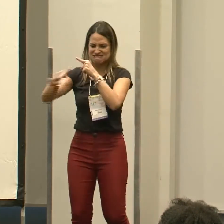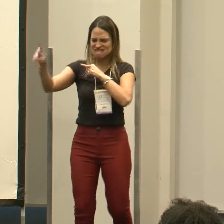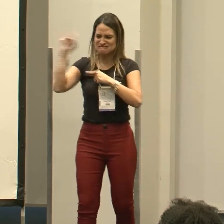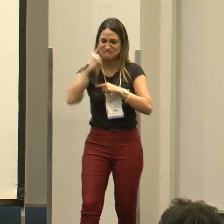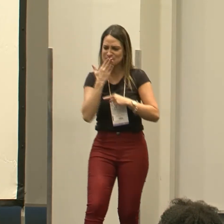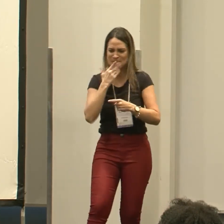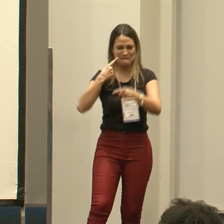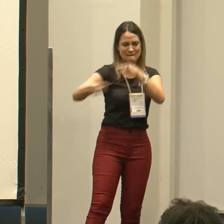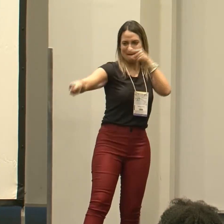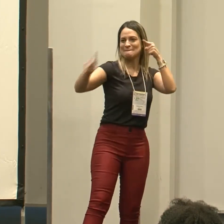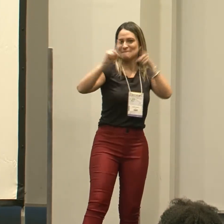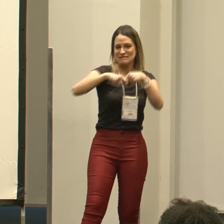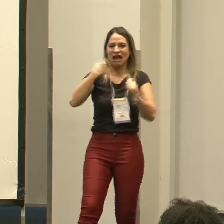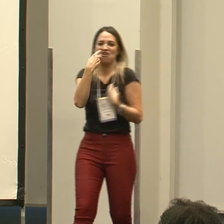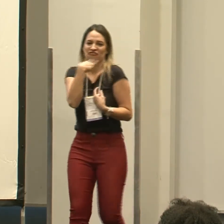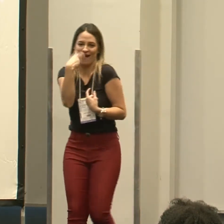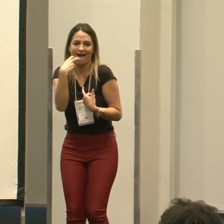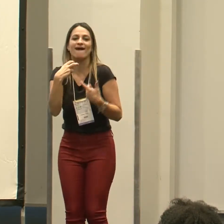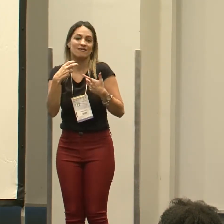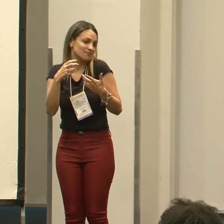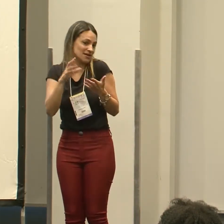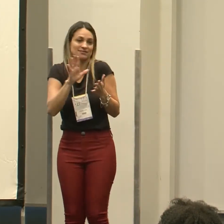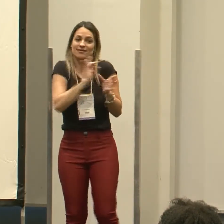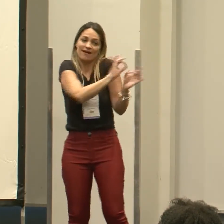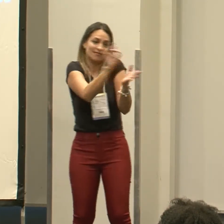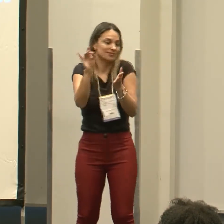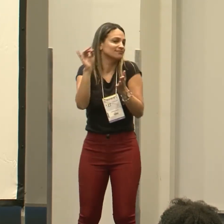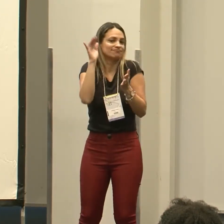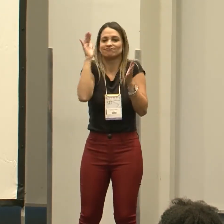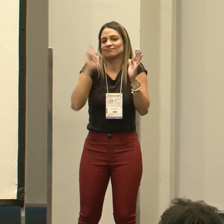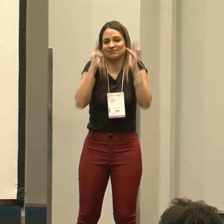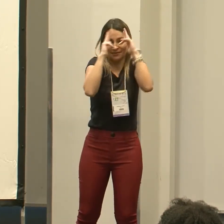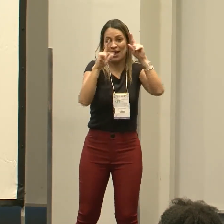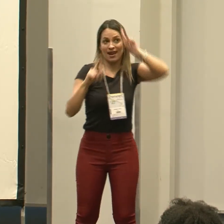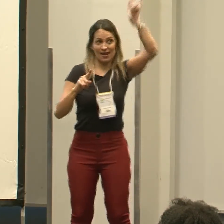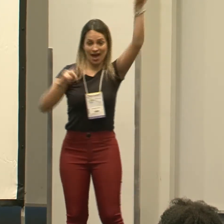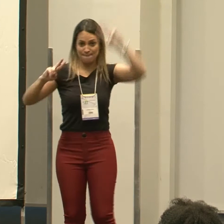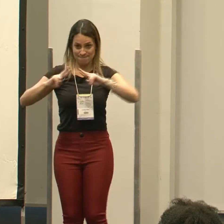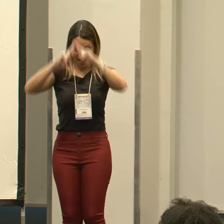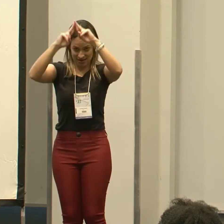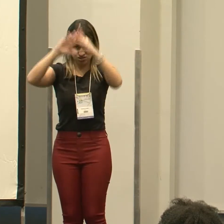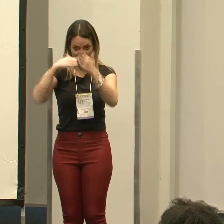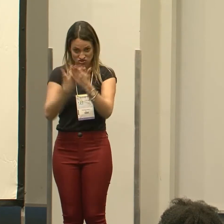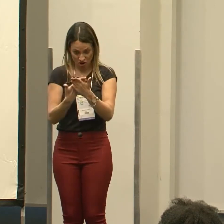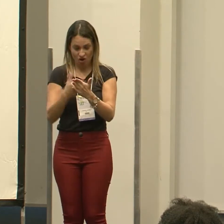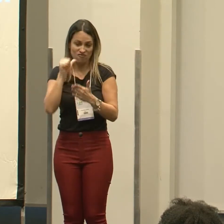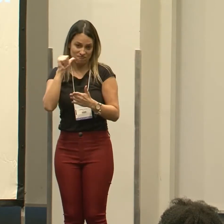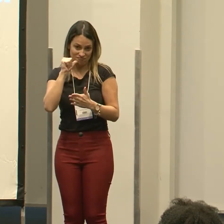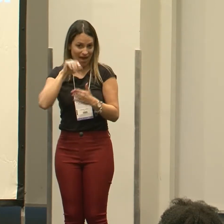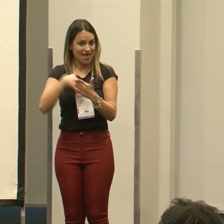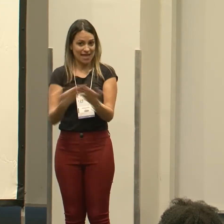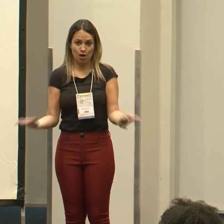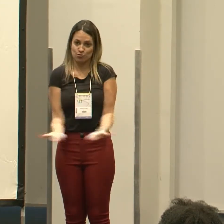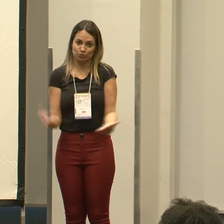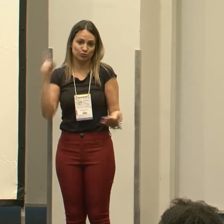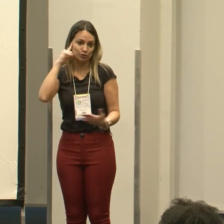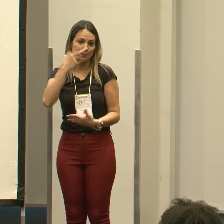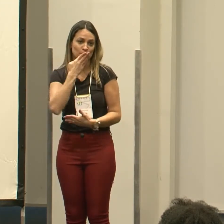respeitar. Você não pode dizer que discorda, que com grosseria, nada disso. Você pode discordar, mas com respeito. Até